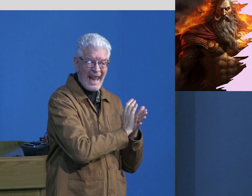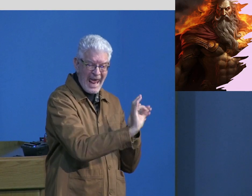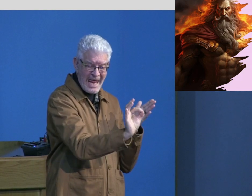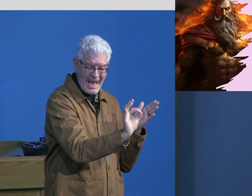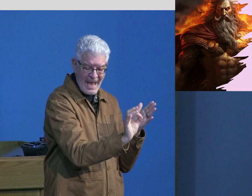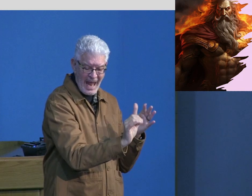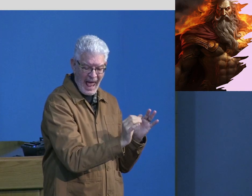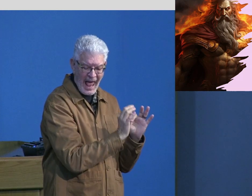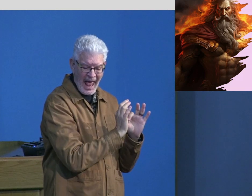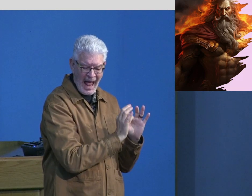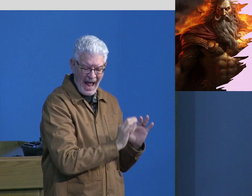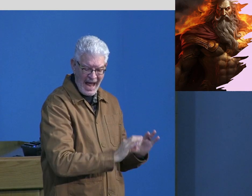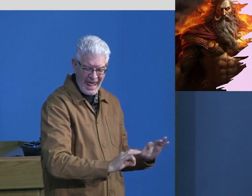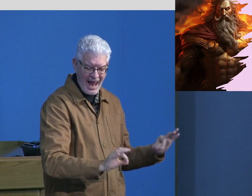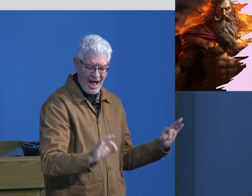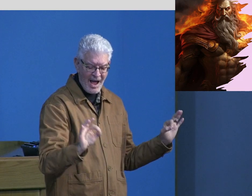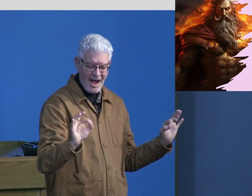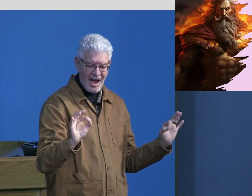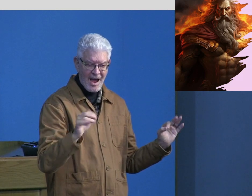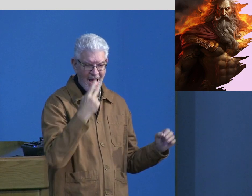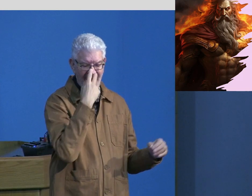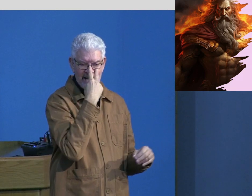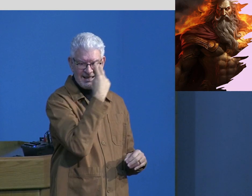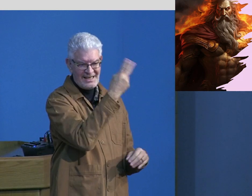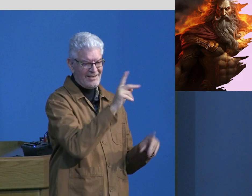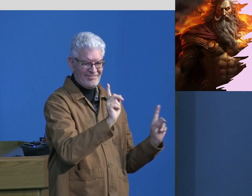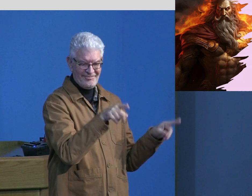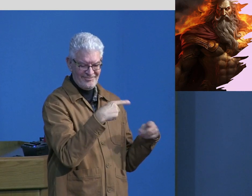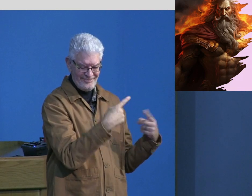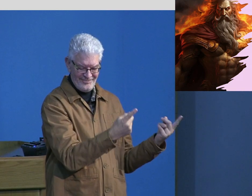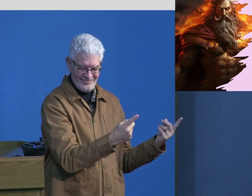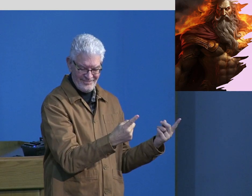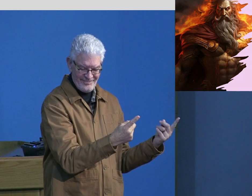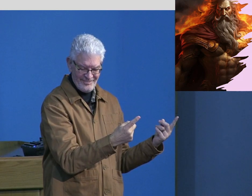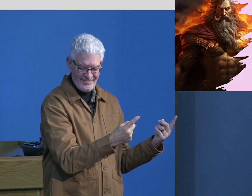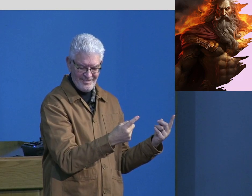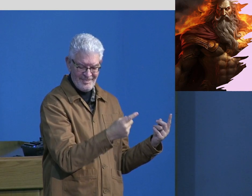God is rein, hy is heilig, ons kan hom nie sien nie,